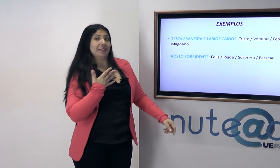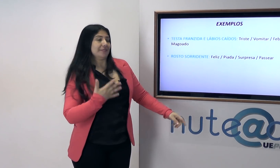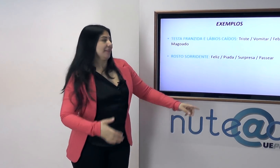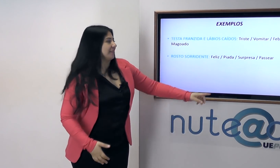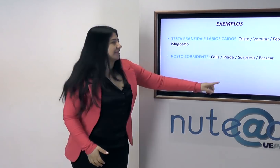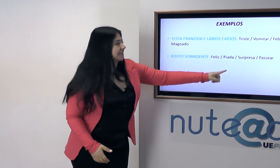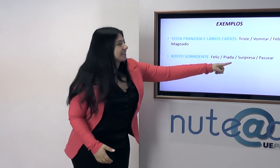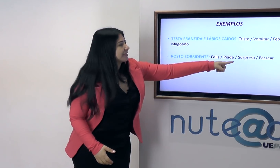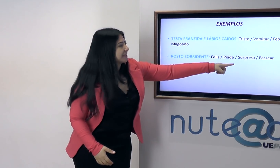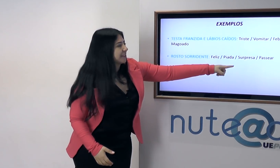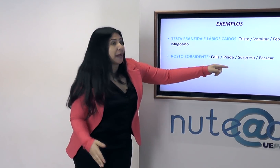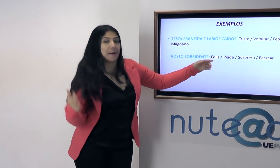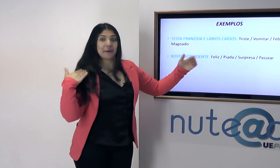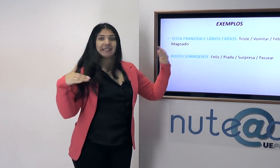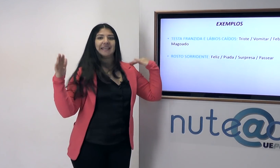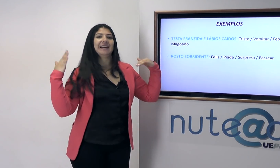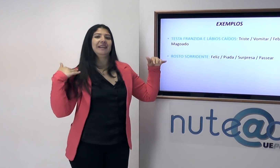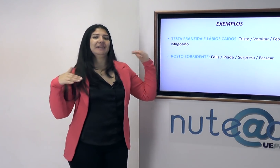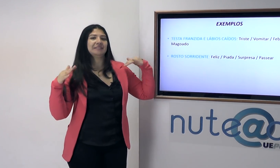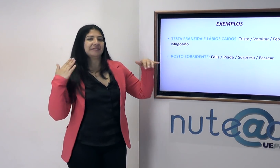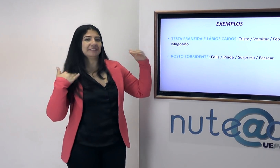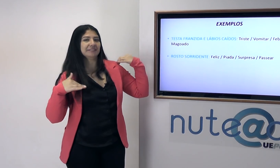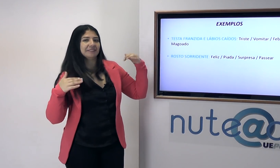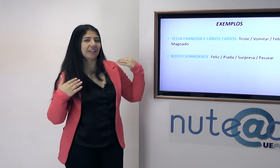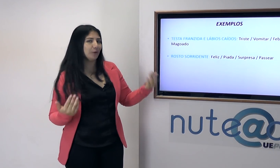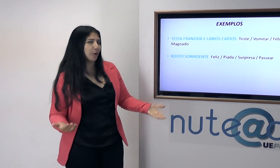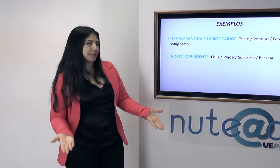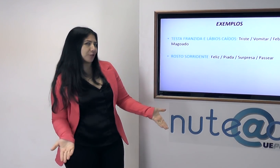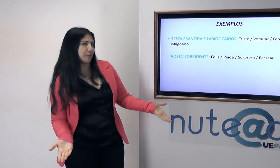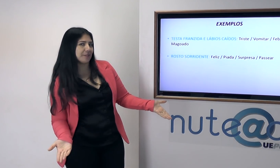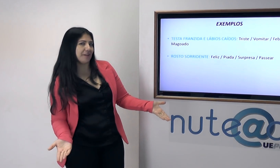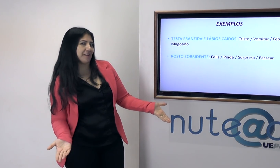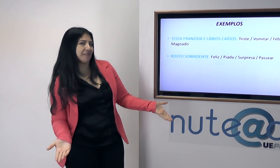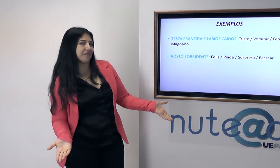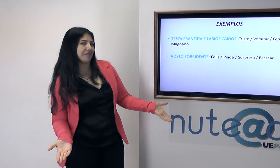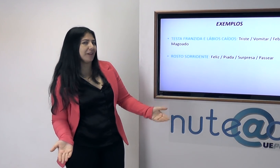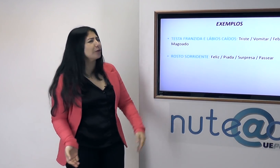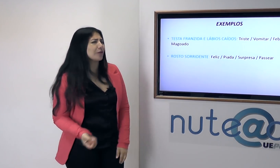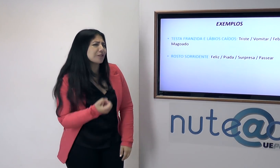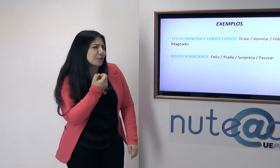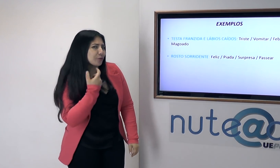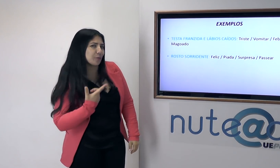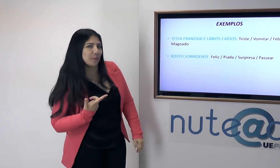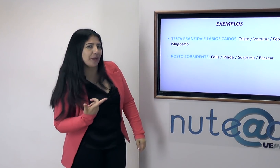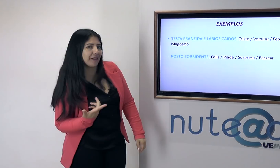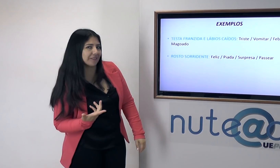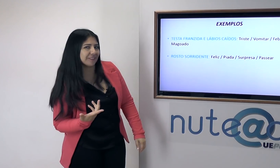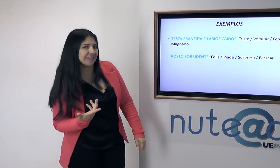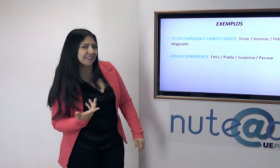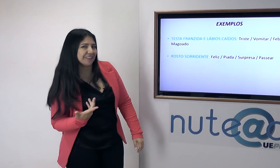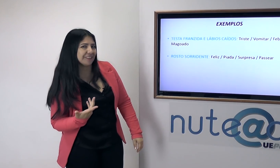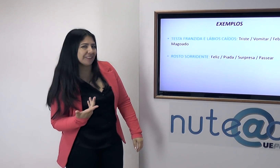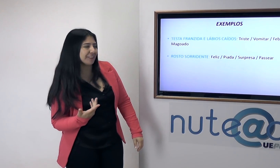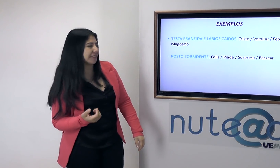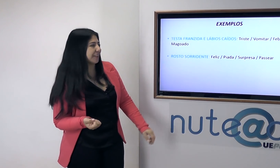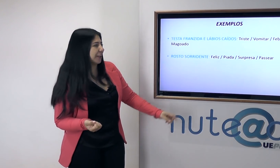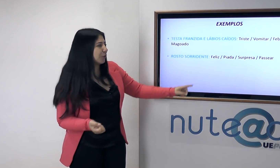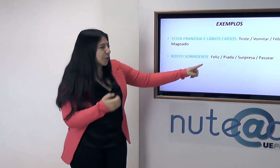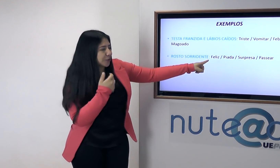Surpresa. Passear. Quem não gosta de passear? Quem não gosta de ouvir uma piada? Quem não gosta